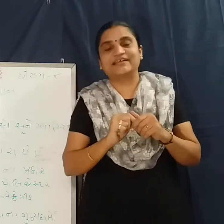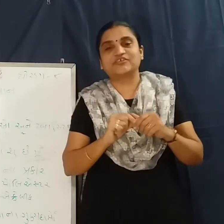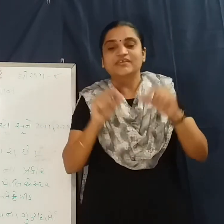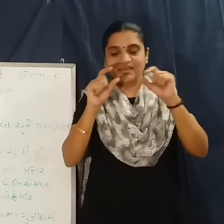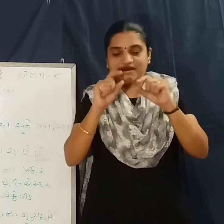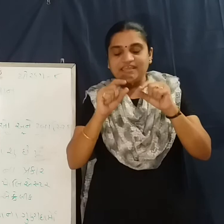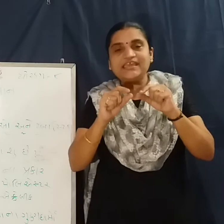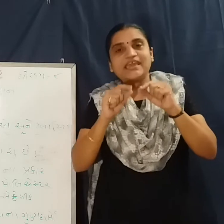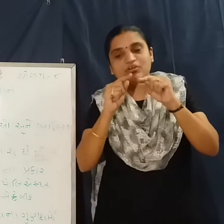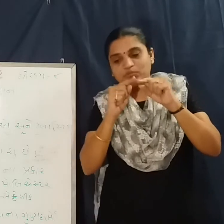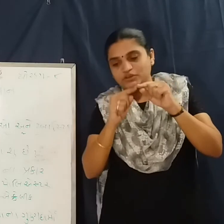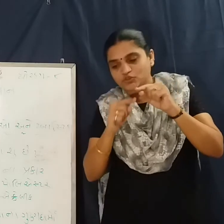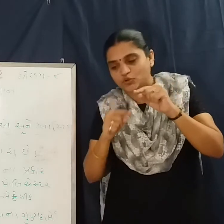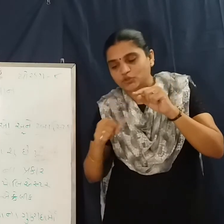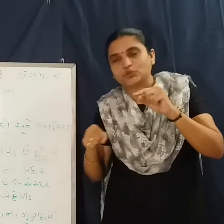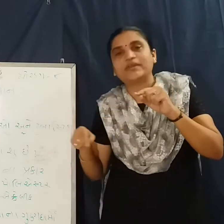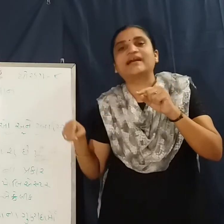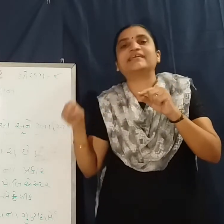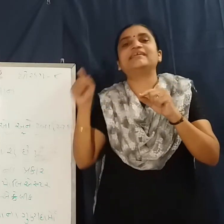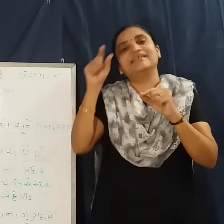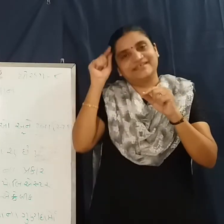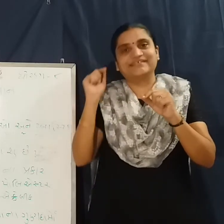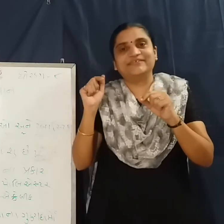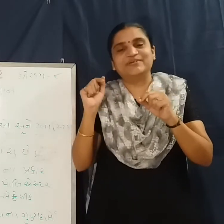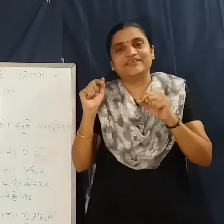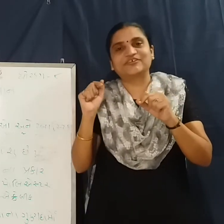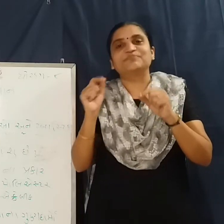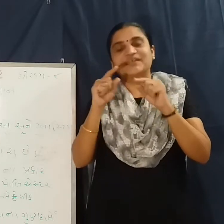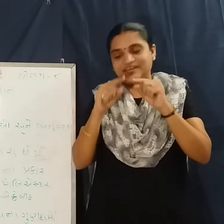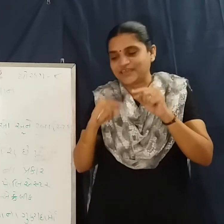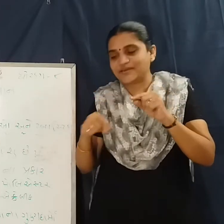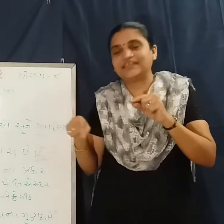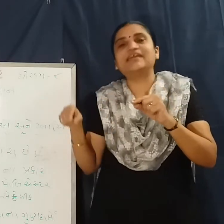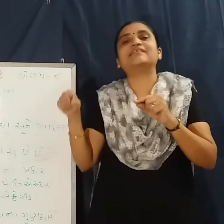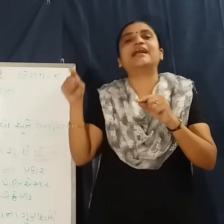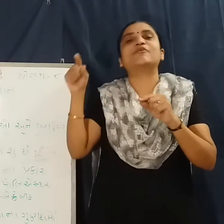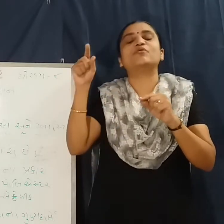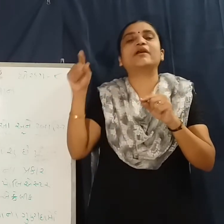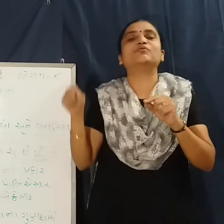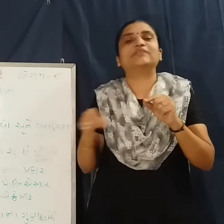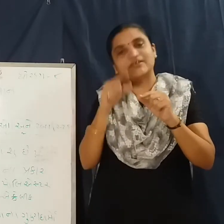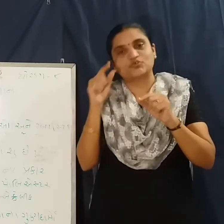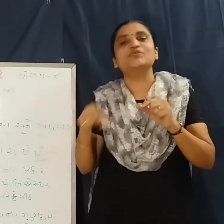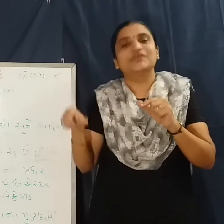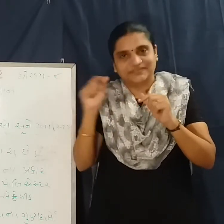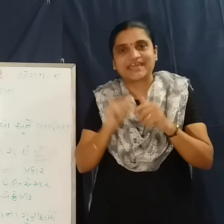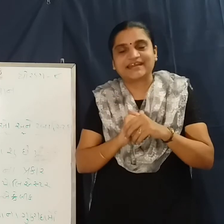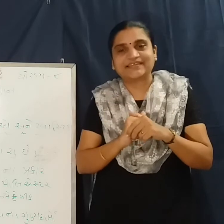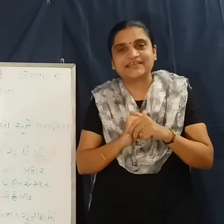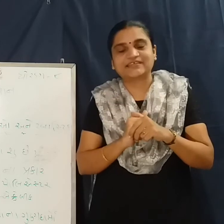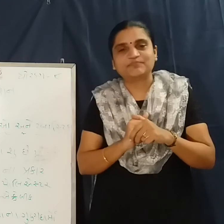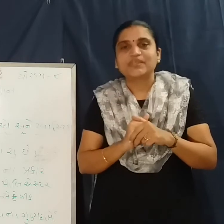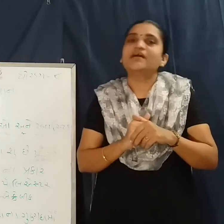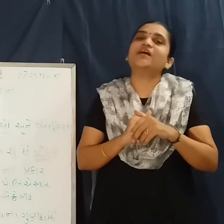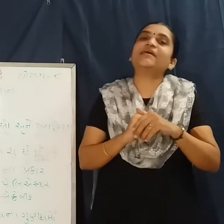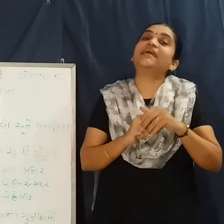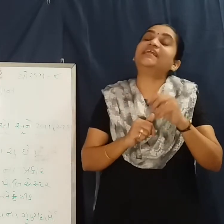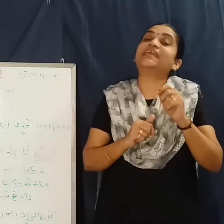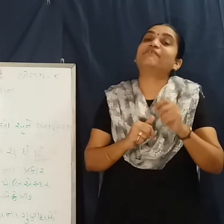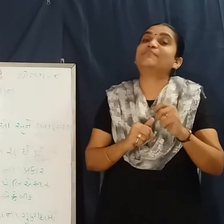છે અને એ એકમોને જોડતું એક આખી કડી બને છે અને એમાંથી એક આખો આખો ઢાંચો તૈયાર થાય છે। હવે એને કહેવામાં